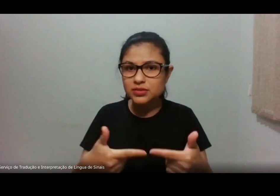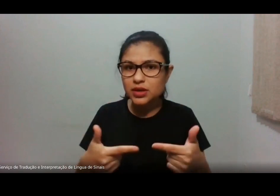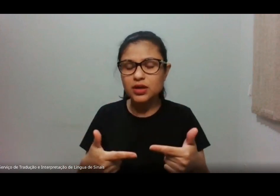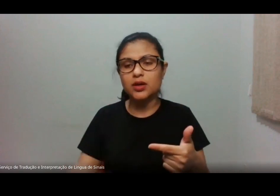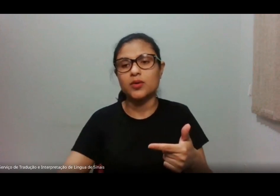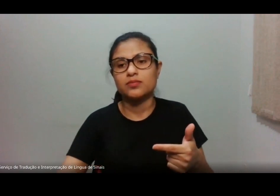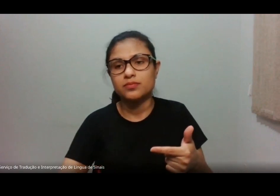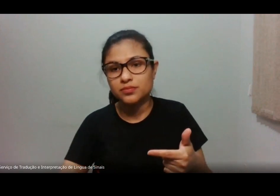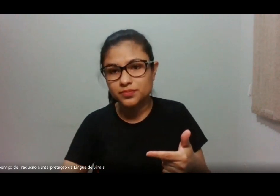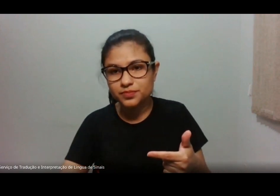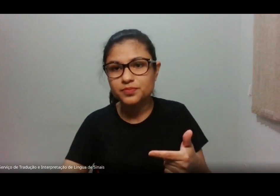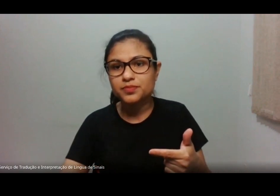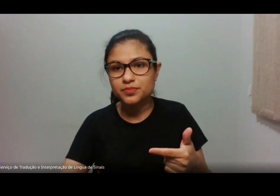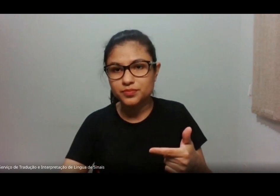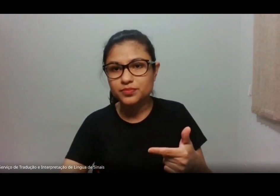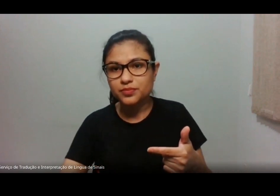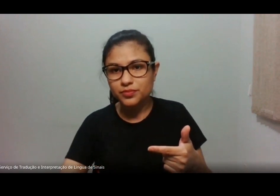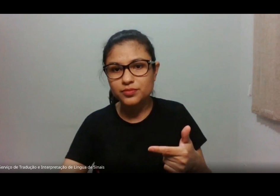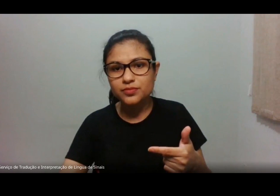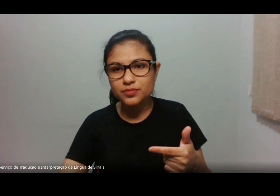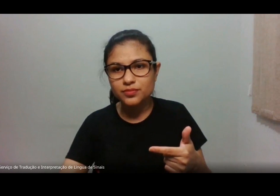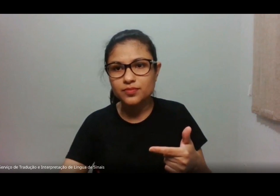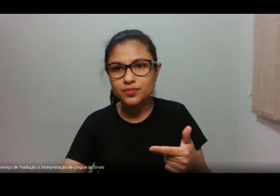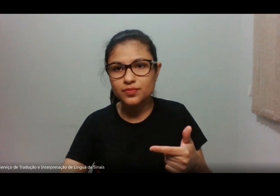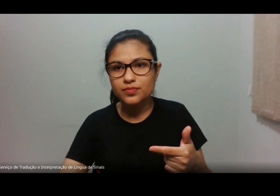ações resultantes,